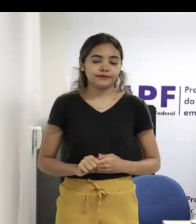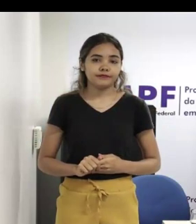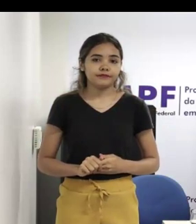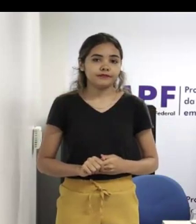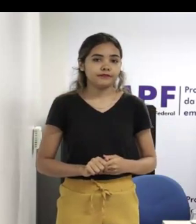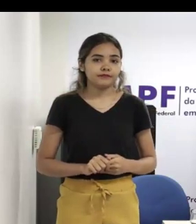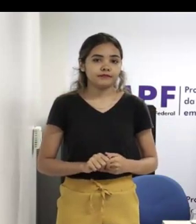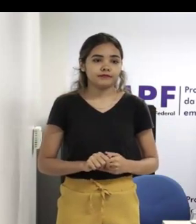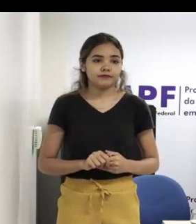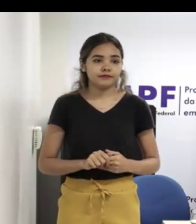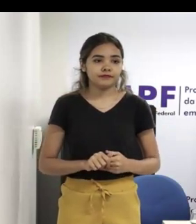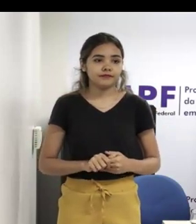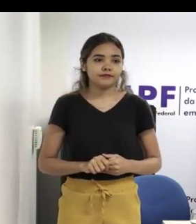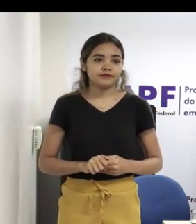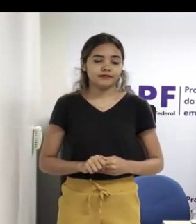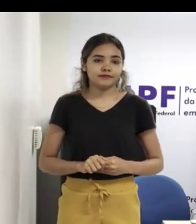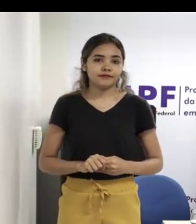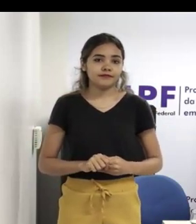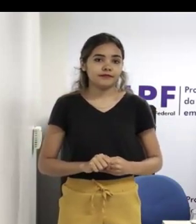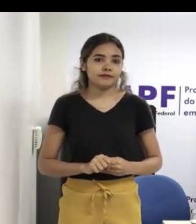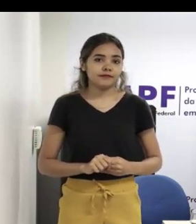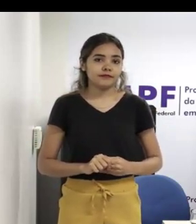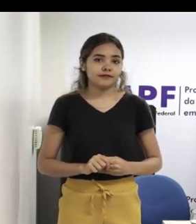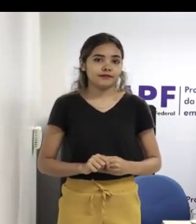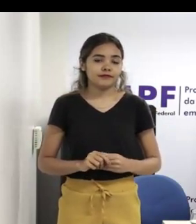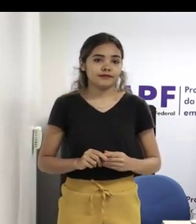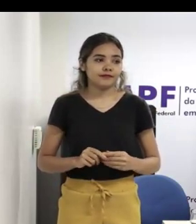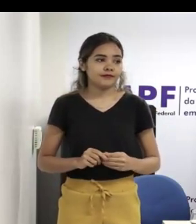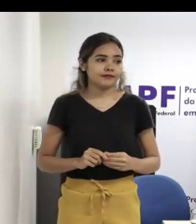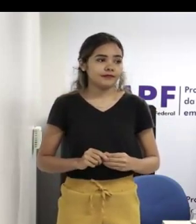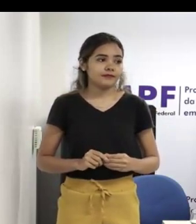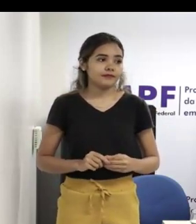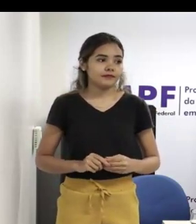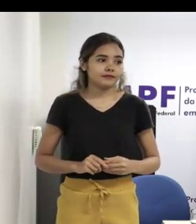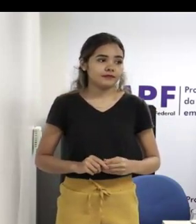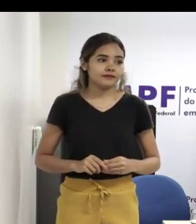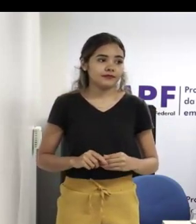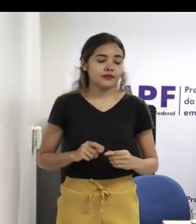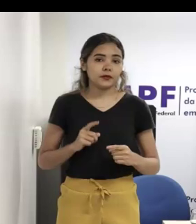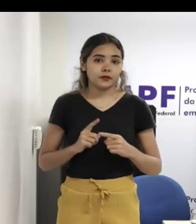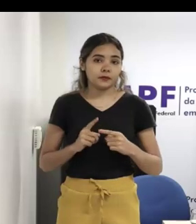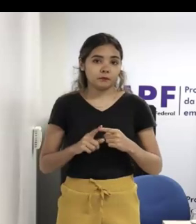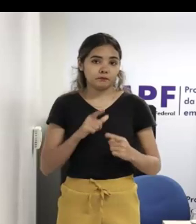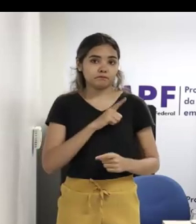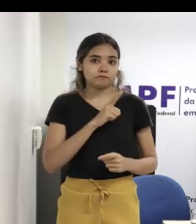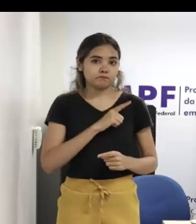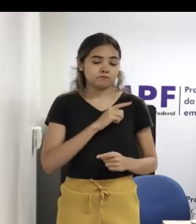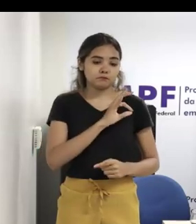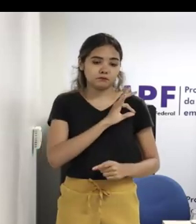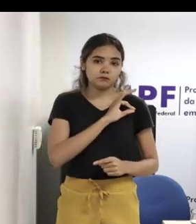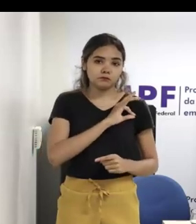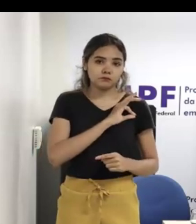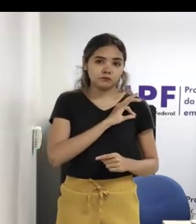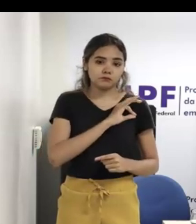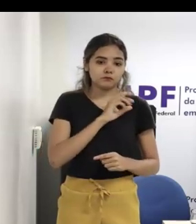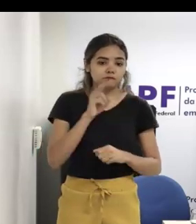não é isso lá aqui é ronda escolar não é isso Sargento isso que faz um papel brilhante